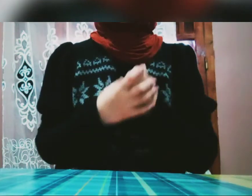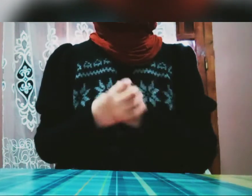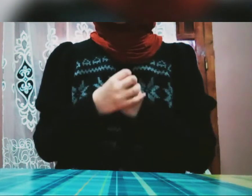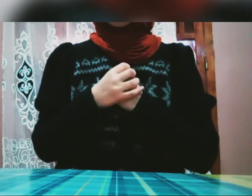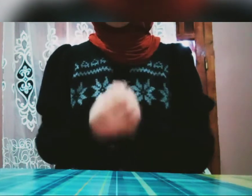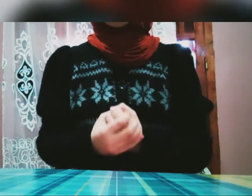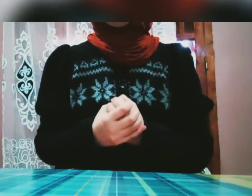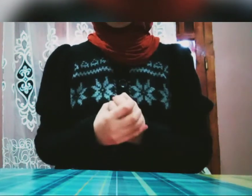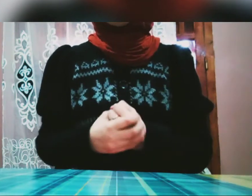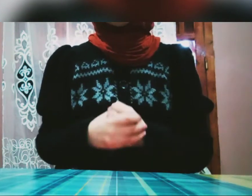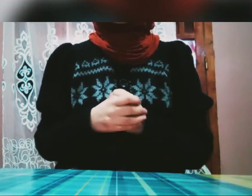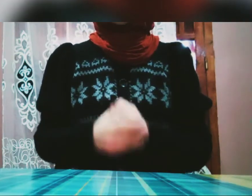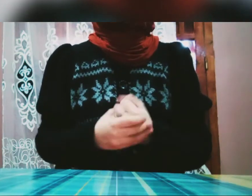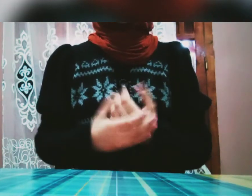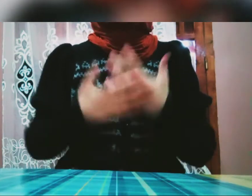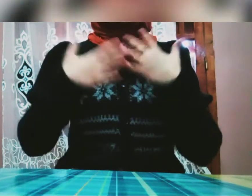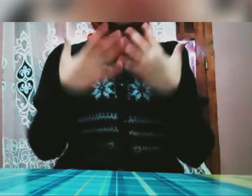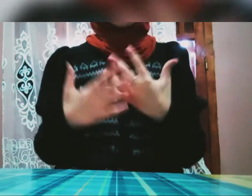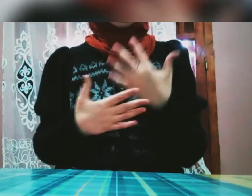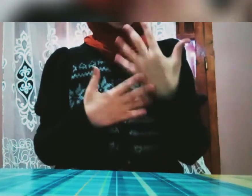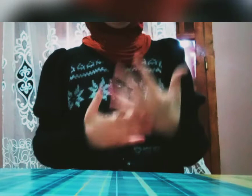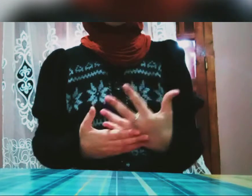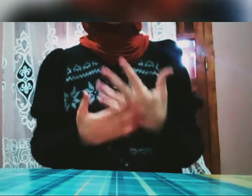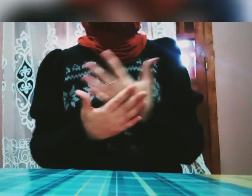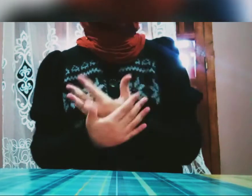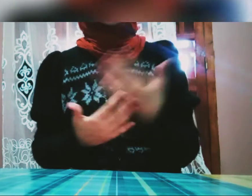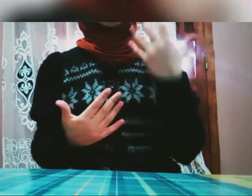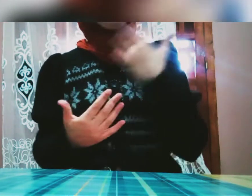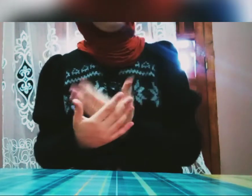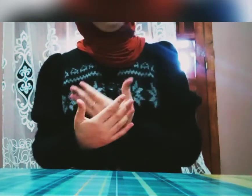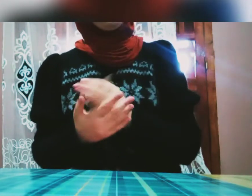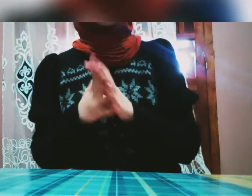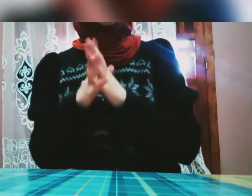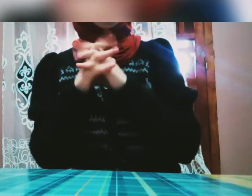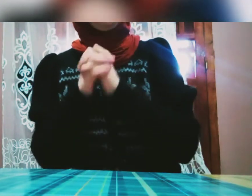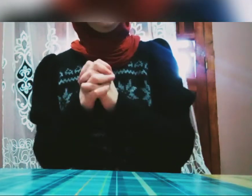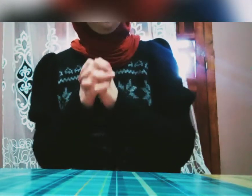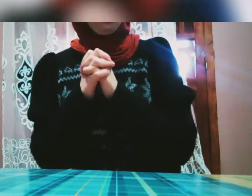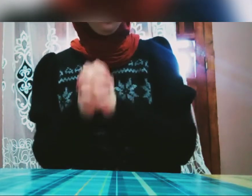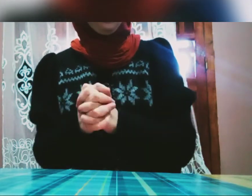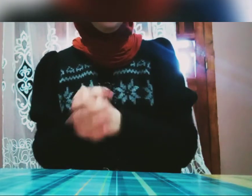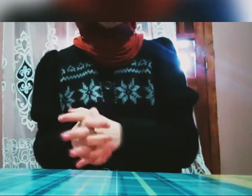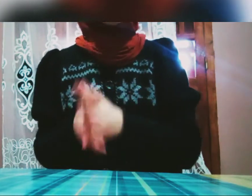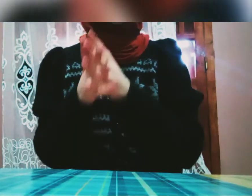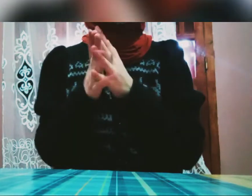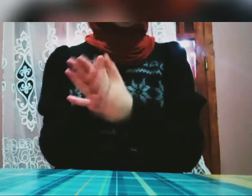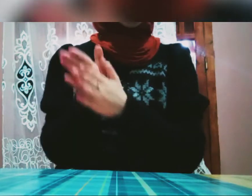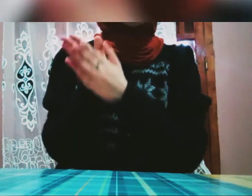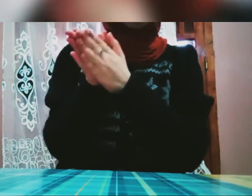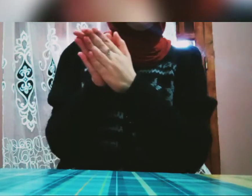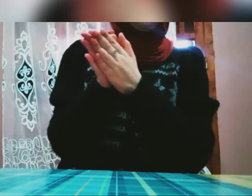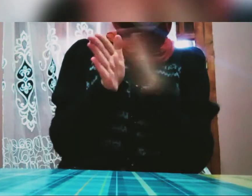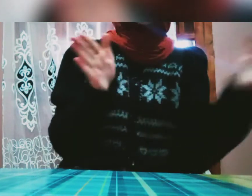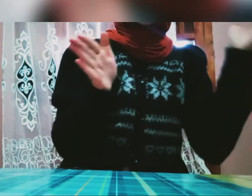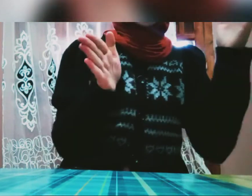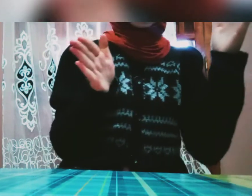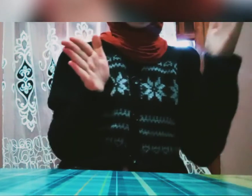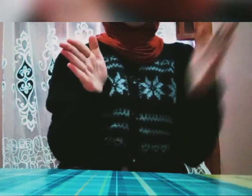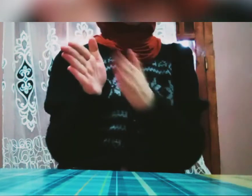انا نقول قبل بداية اي شيء في حياتك ديما تكون علاقتك مع ربك وطيدة وقوية. بعد انطلق